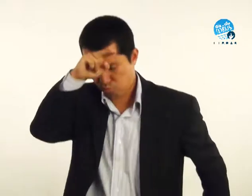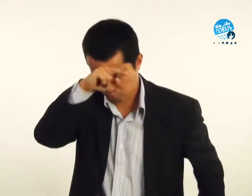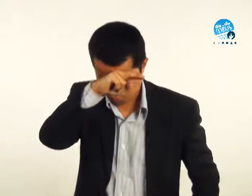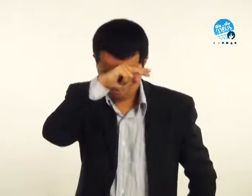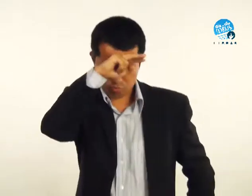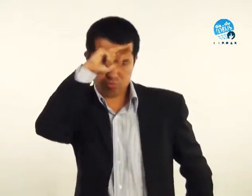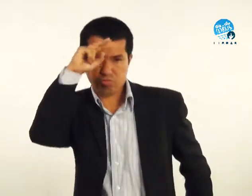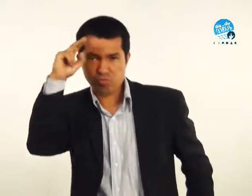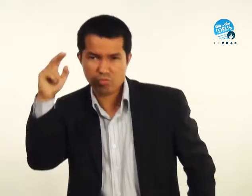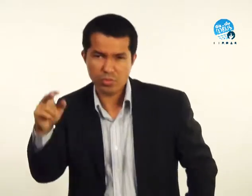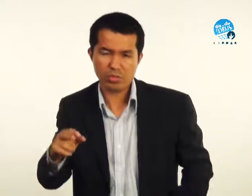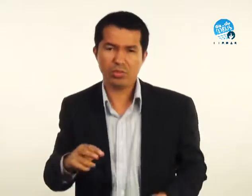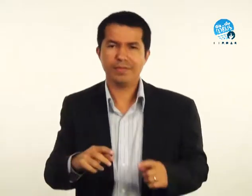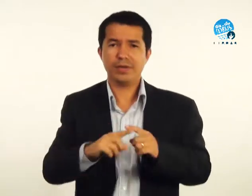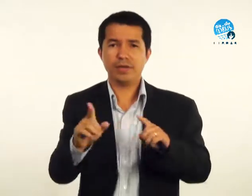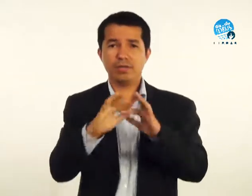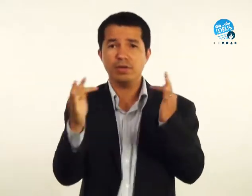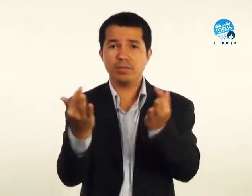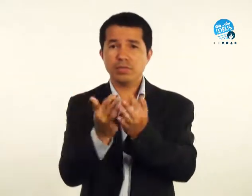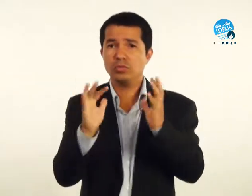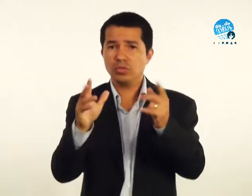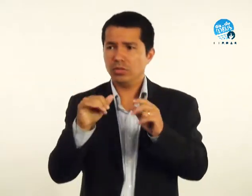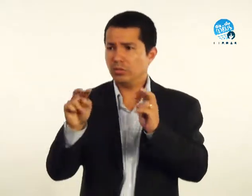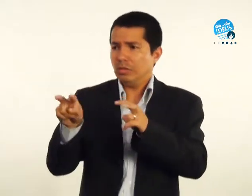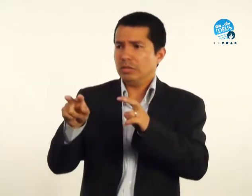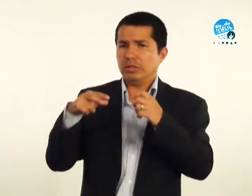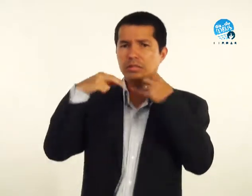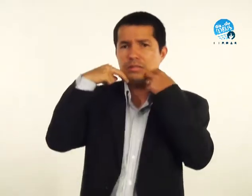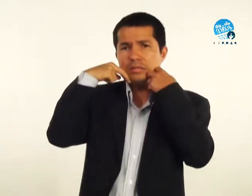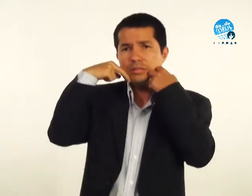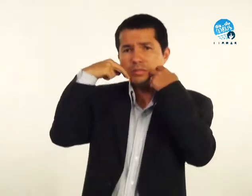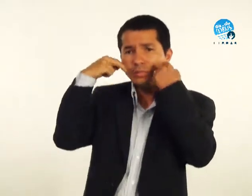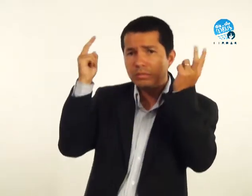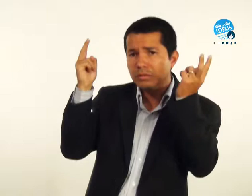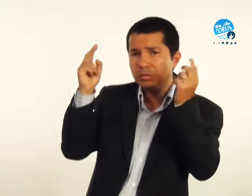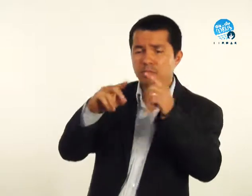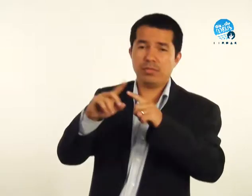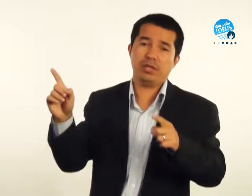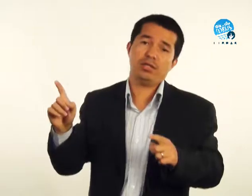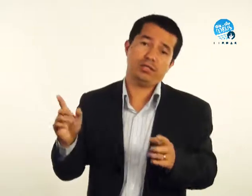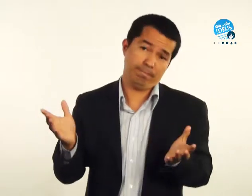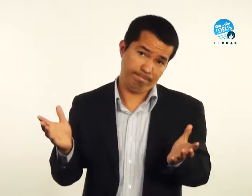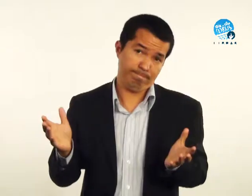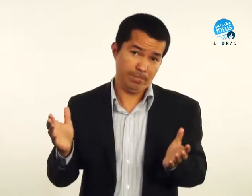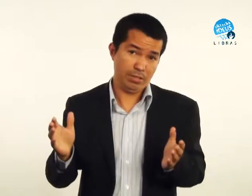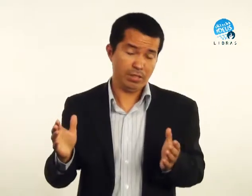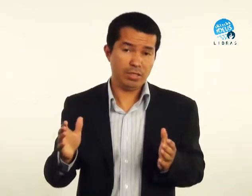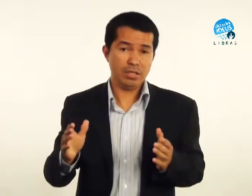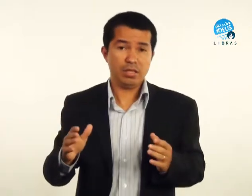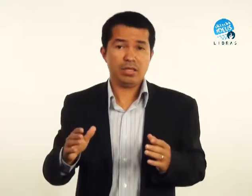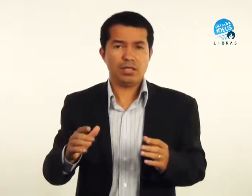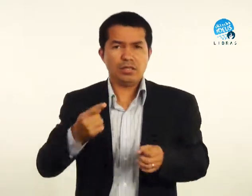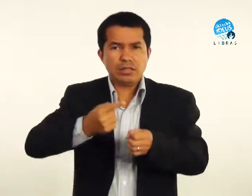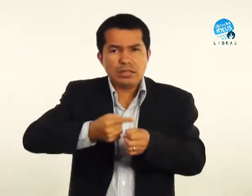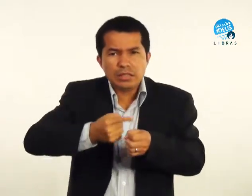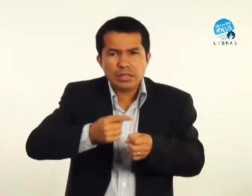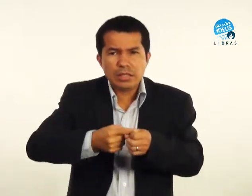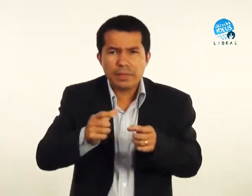ficou morrendo de vergonha. Então eu percebi, eu não sabia o que estava acontecendo, porque a gente estava na sala, e no interior as pessoas entram pela porta